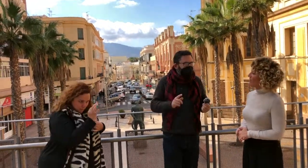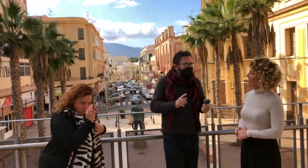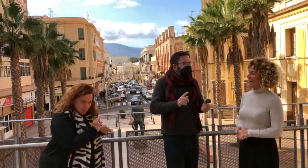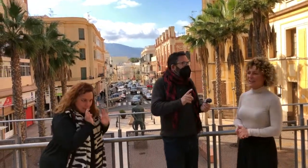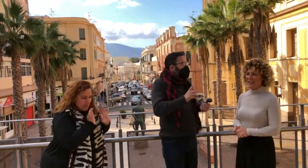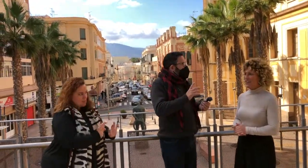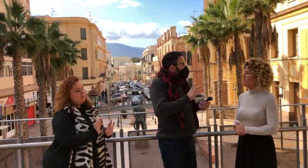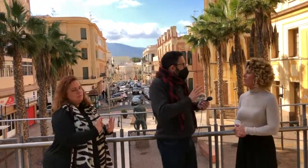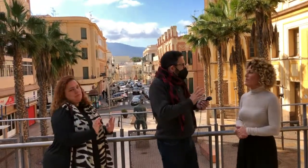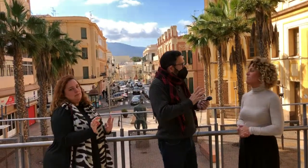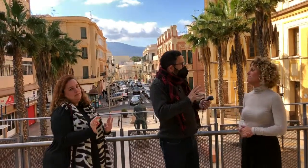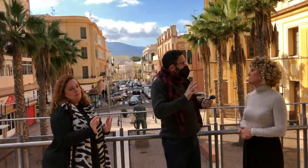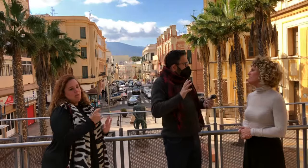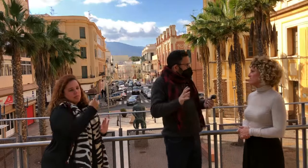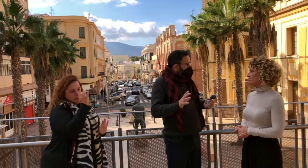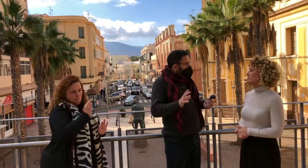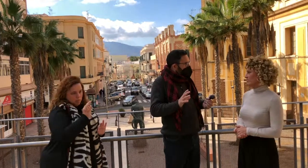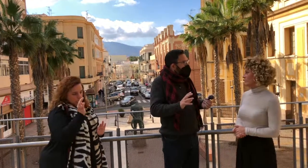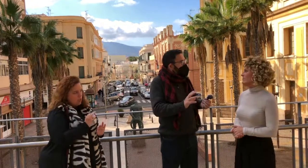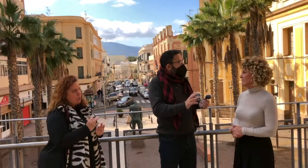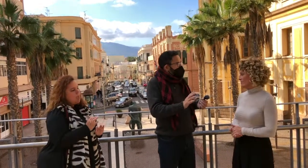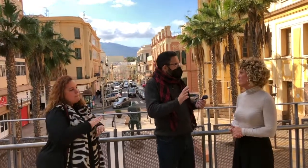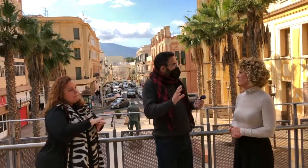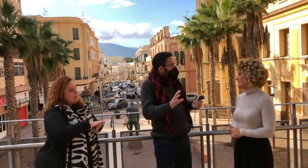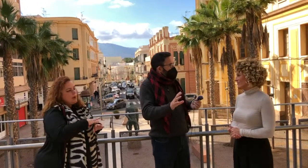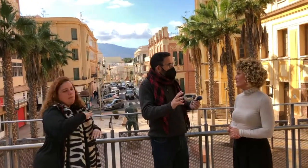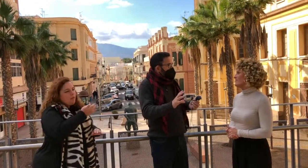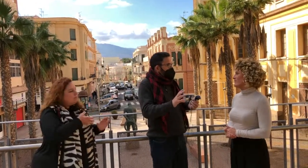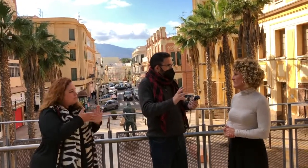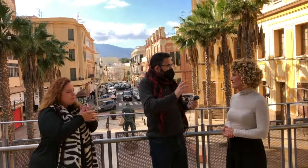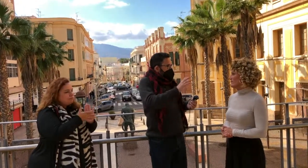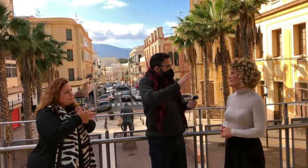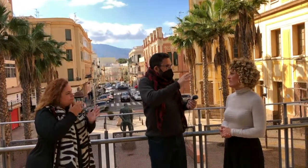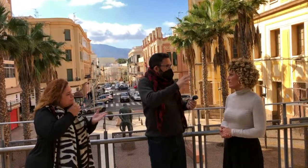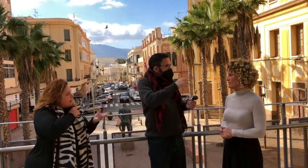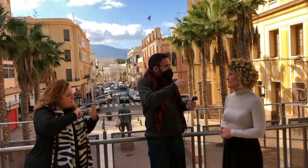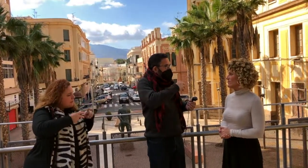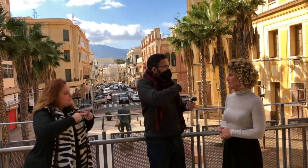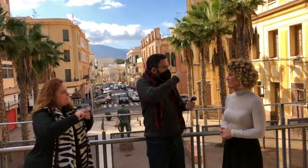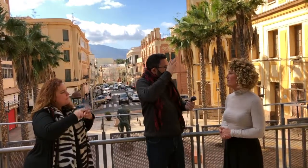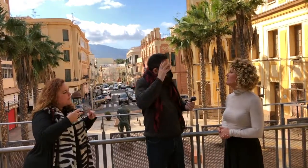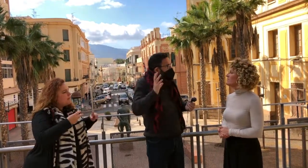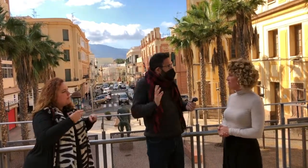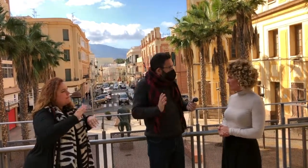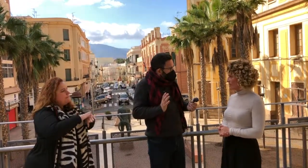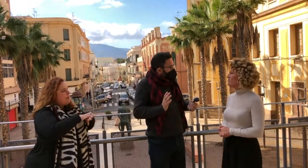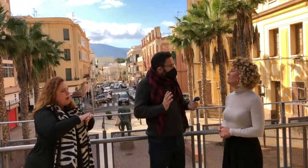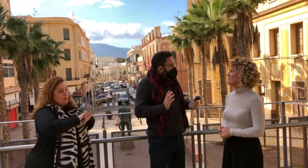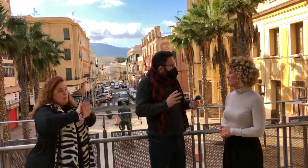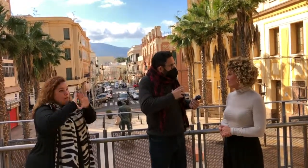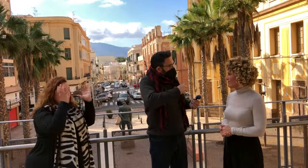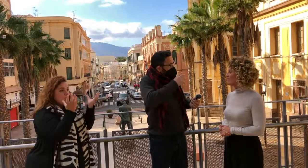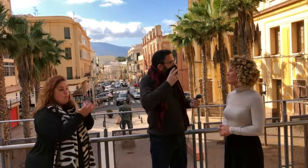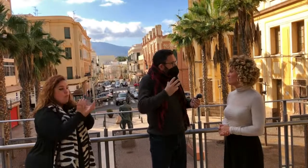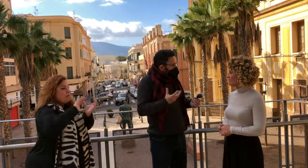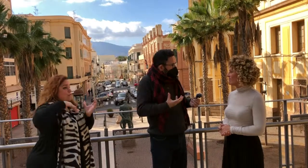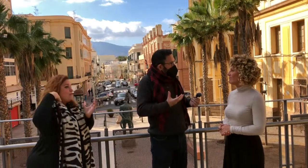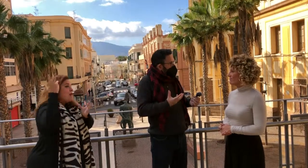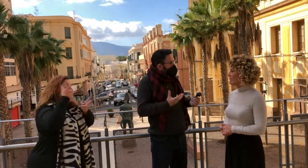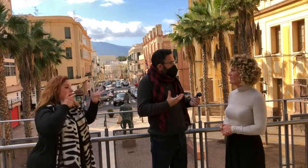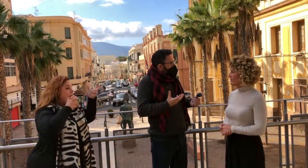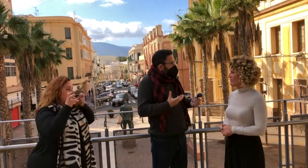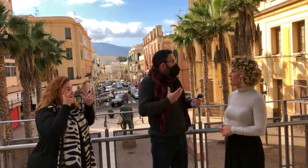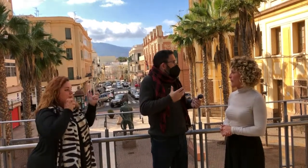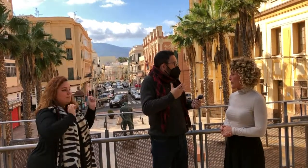razón Carmen, tenéis que estar al 100% para explicar todo eso, para pintarle, o sea, para construirle un mundo, el mundo de lo que le